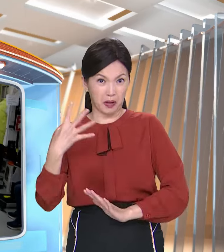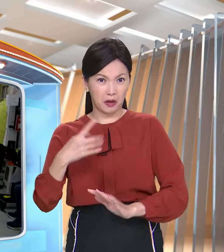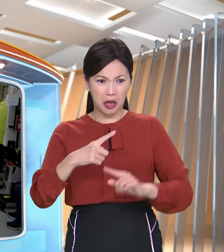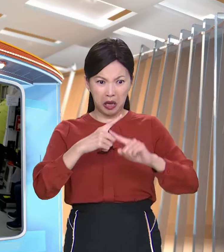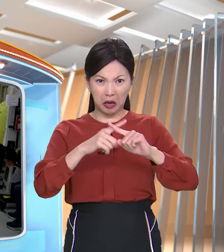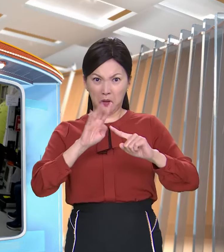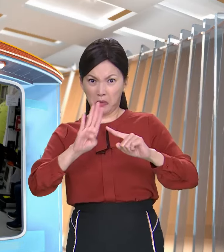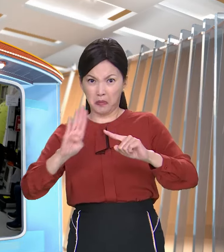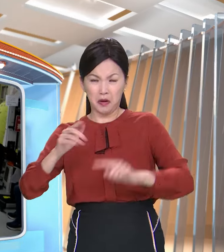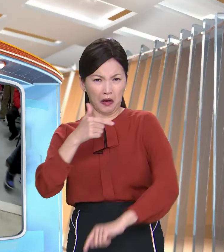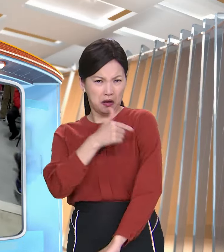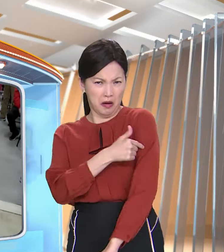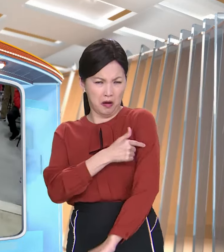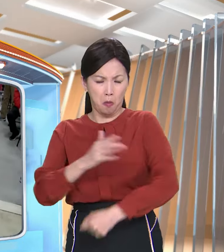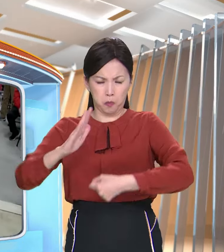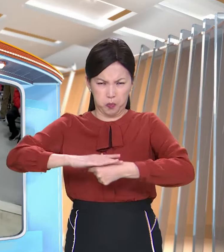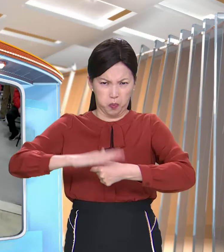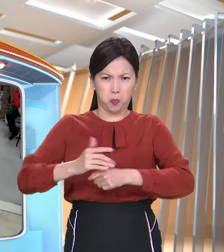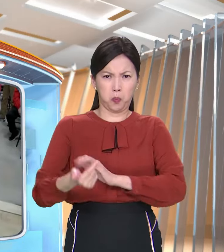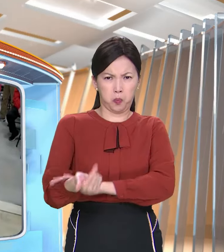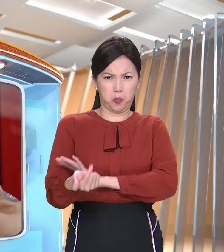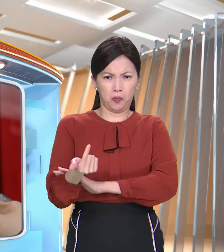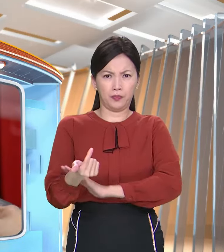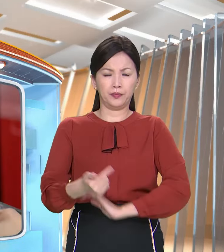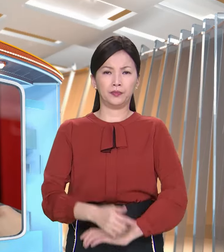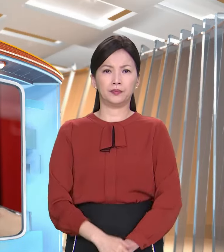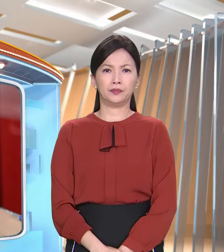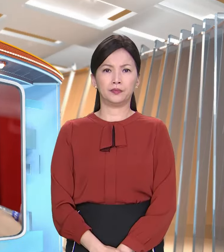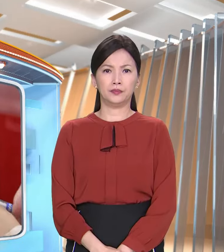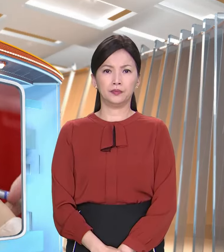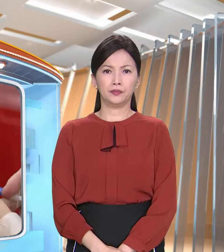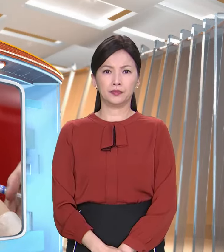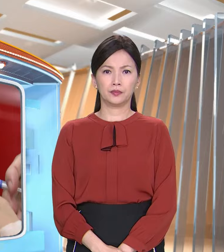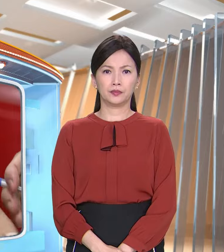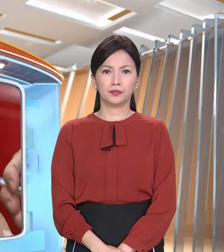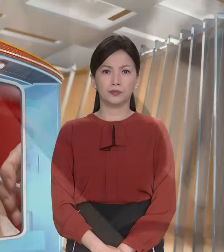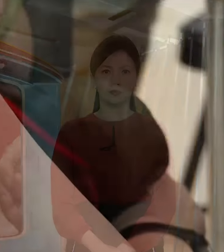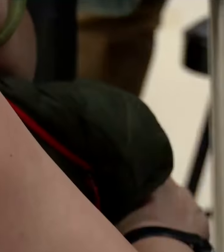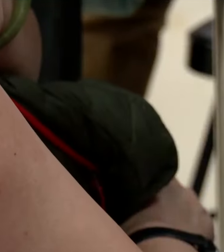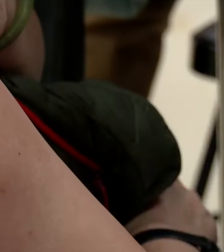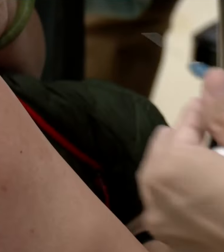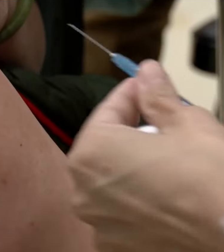众尽快去接种新版的 XBB 疫苗。